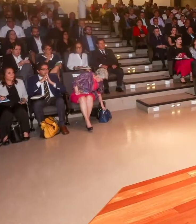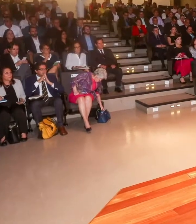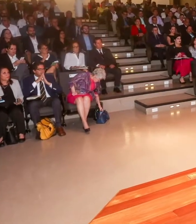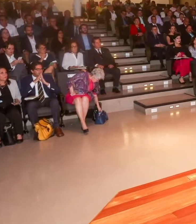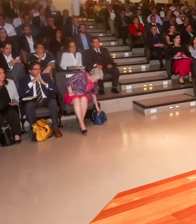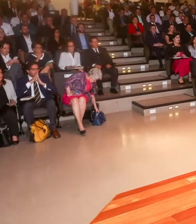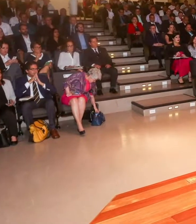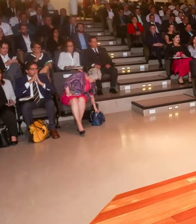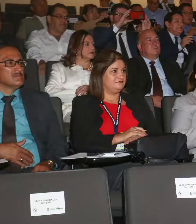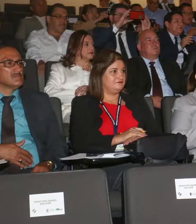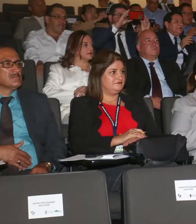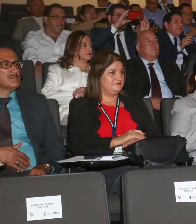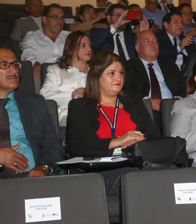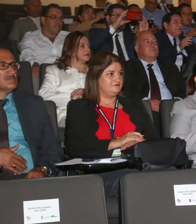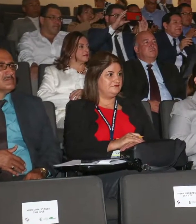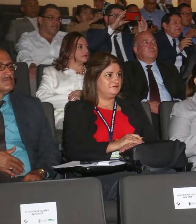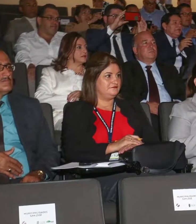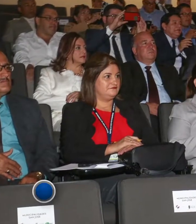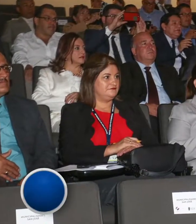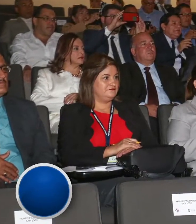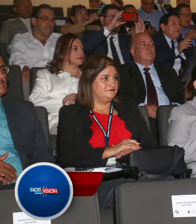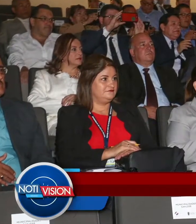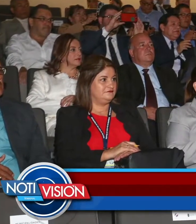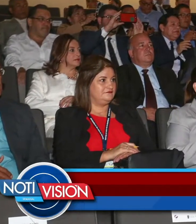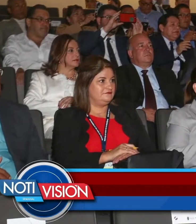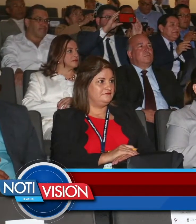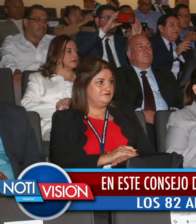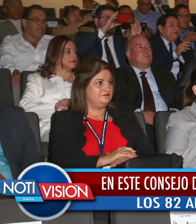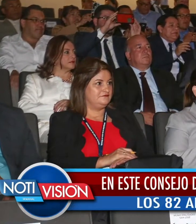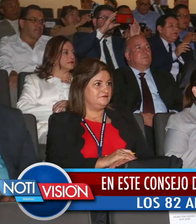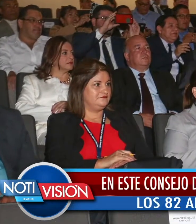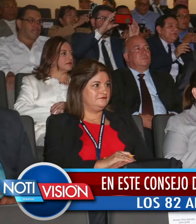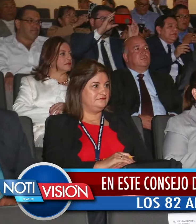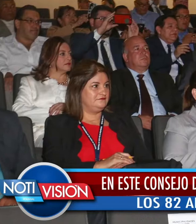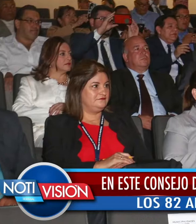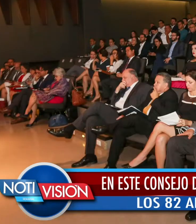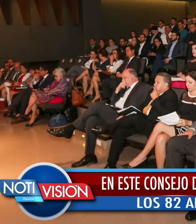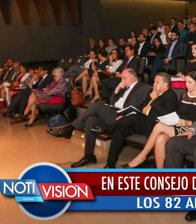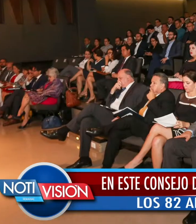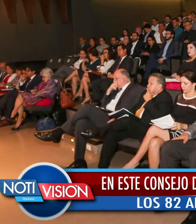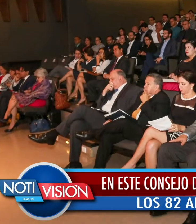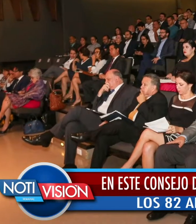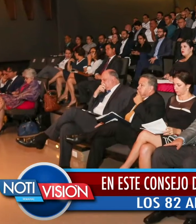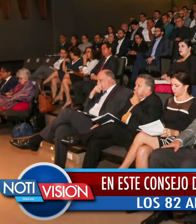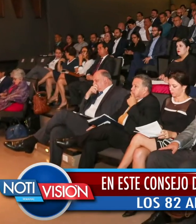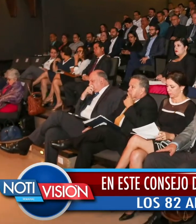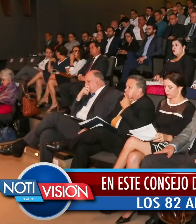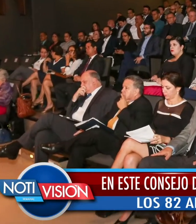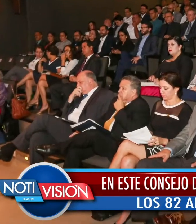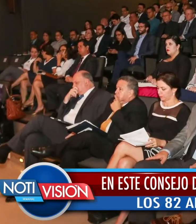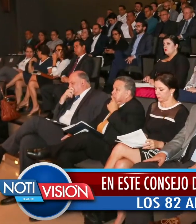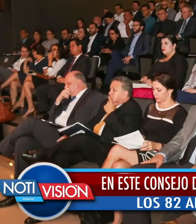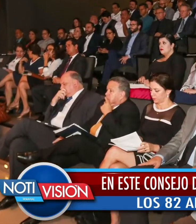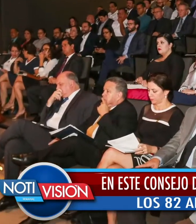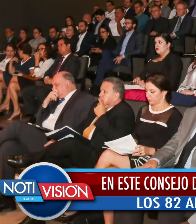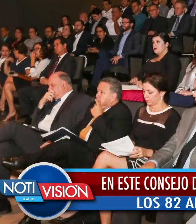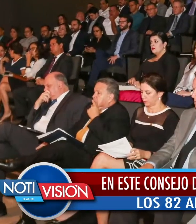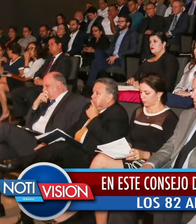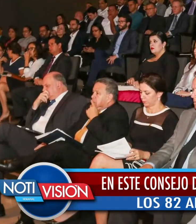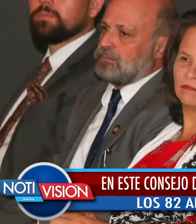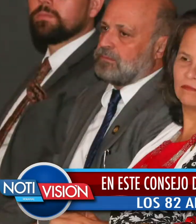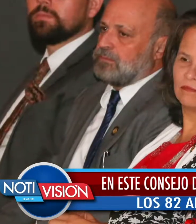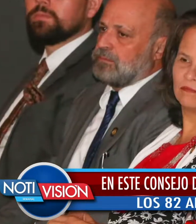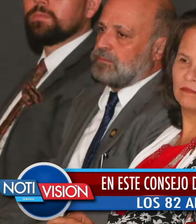desarrollo de proyectos prioritarios en infraestructura educativa y asistencia técnica este acuerdo se firma en el marco del consejo de